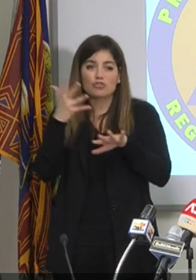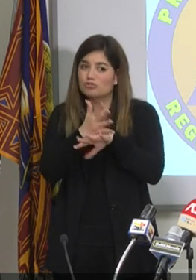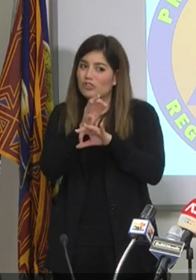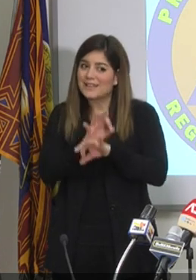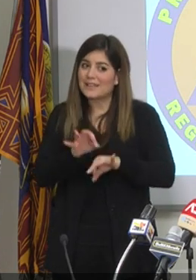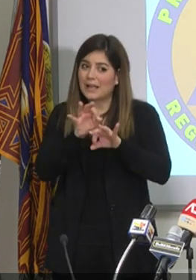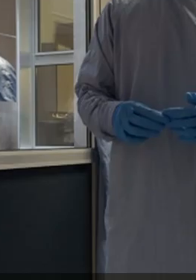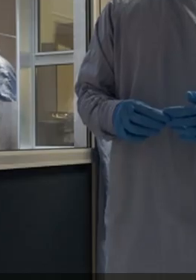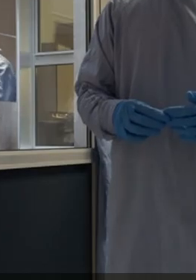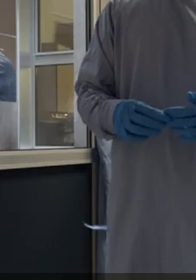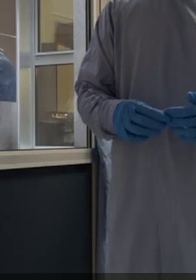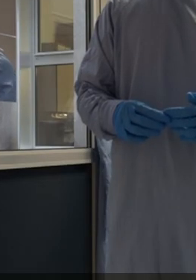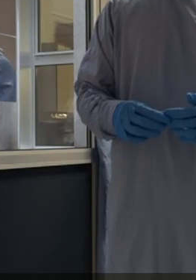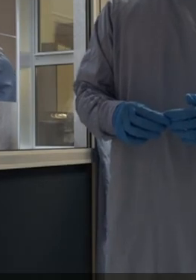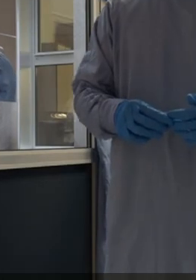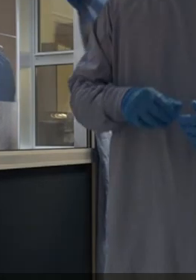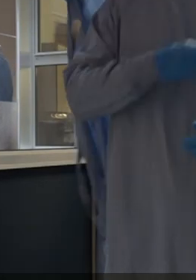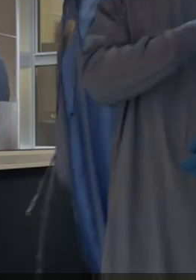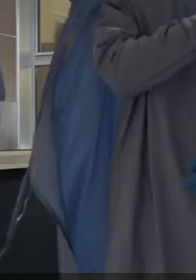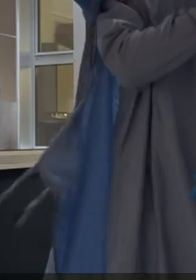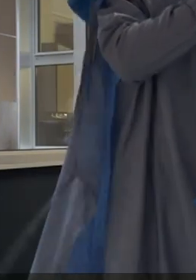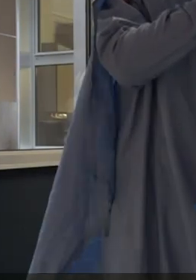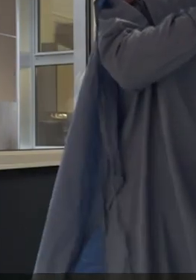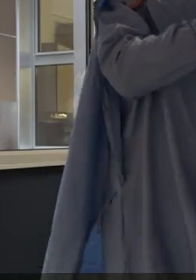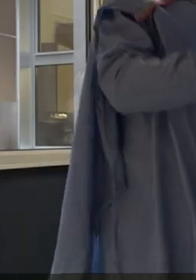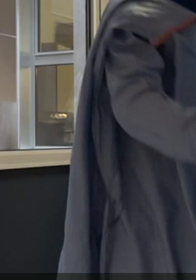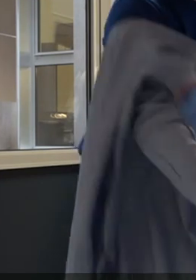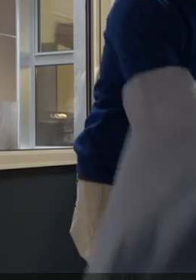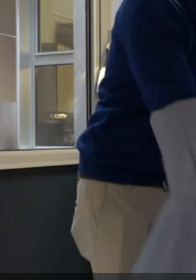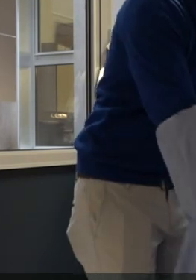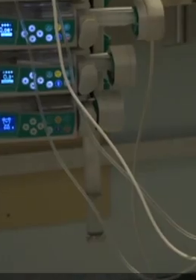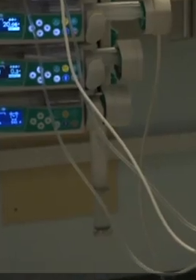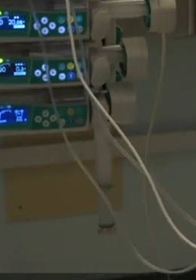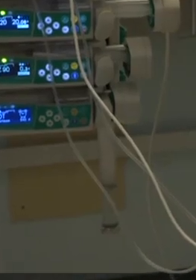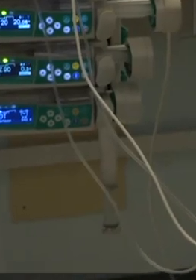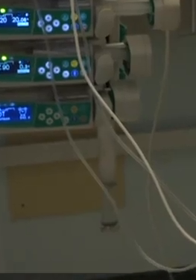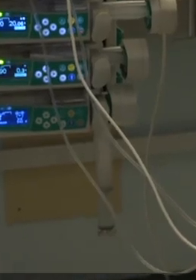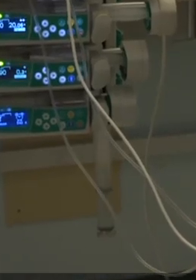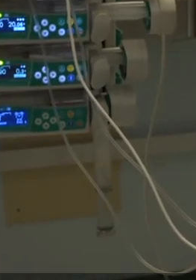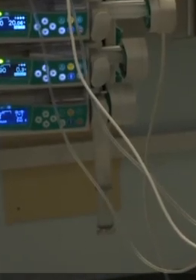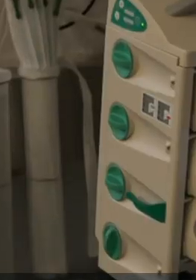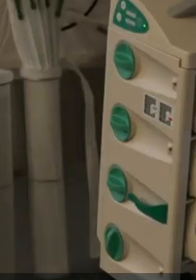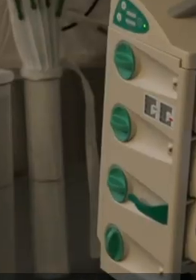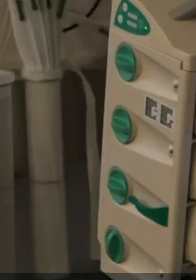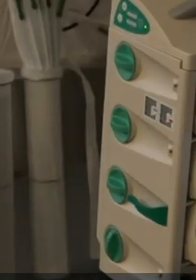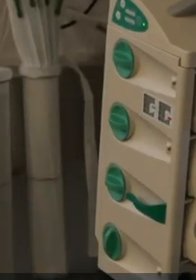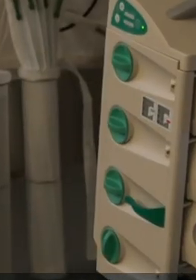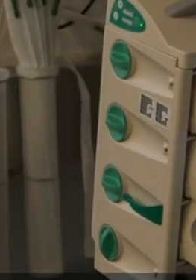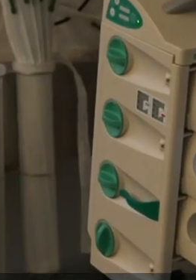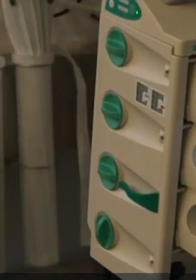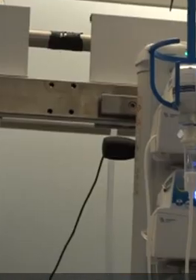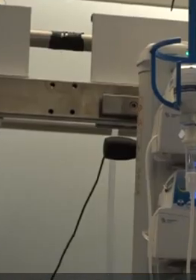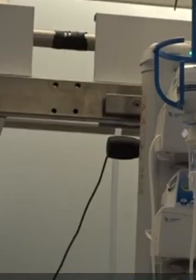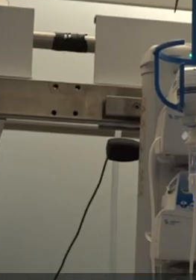che comunque si subisce e questo mentre allo stesso governatore a rilevare come l'indice r conti in veneto stia calando un messaggio non